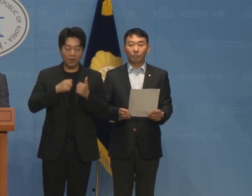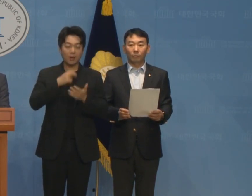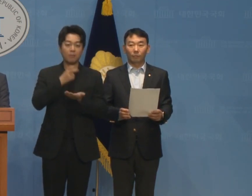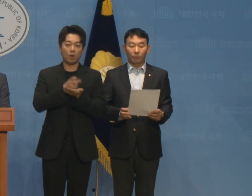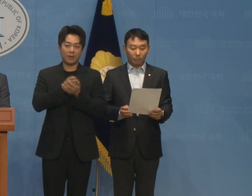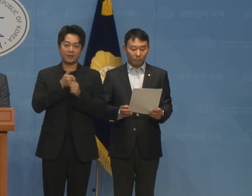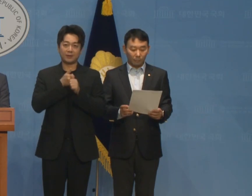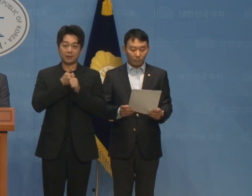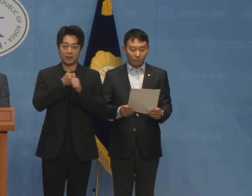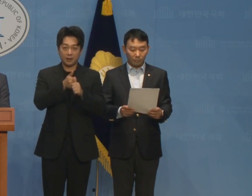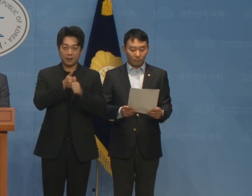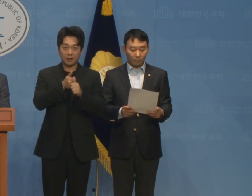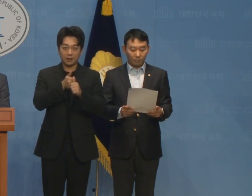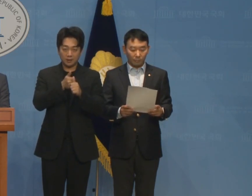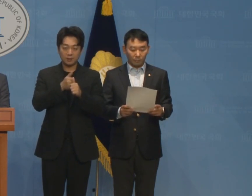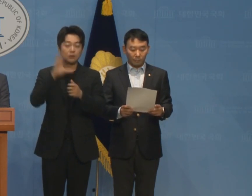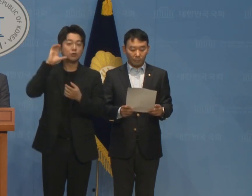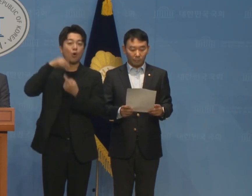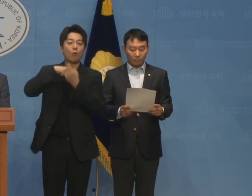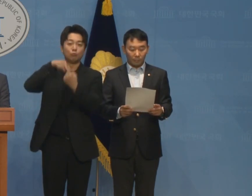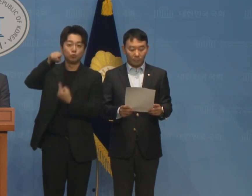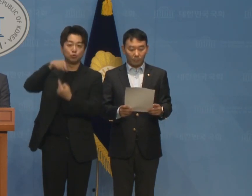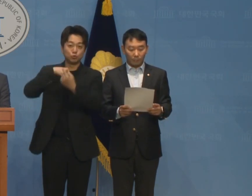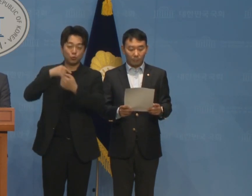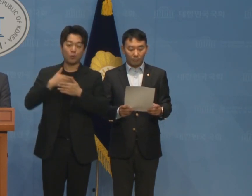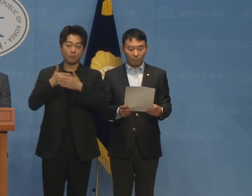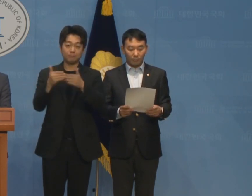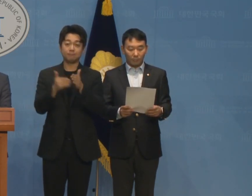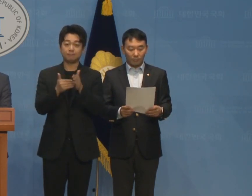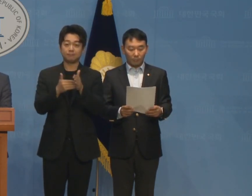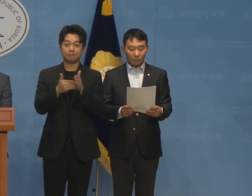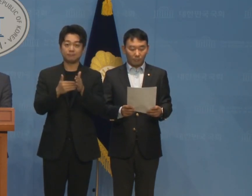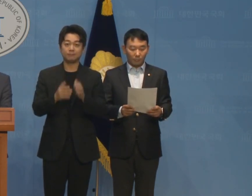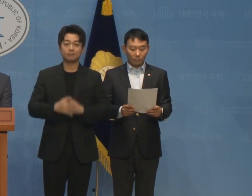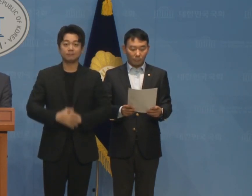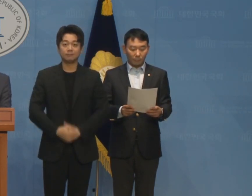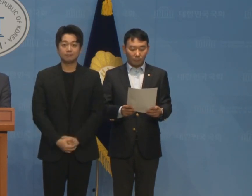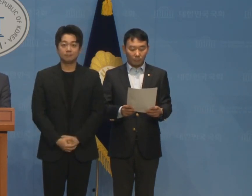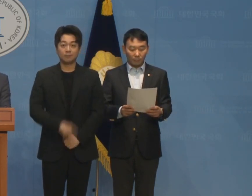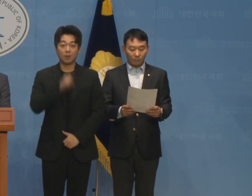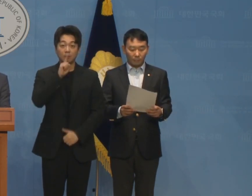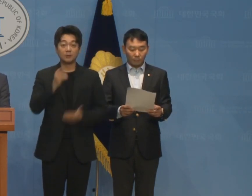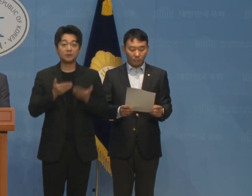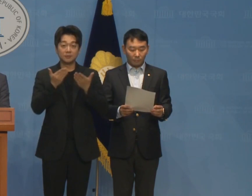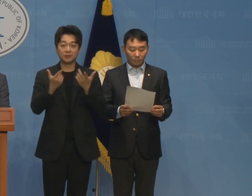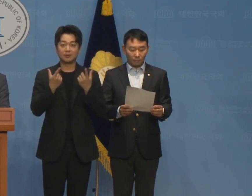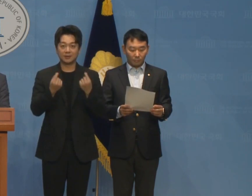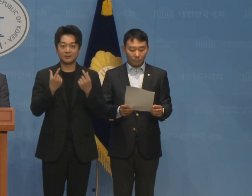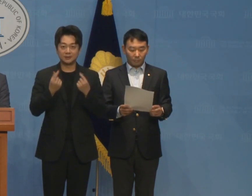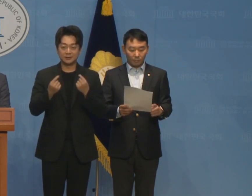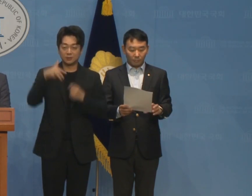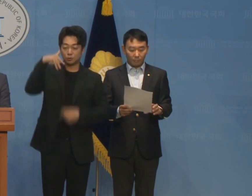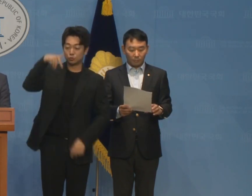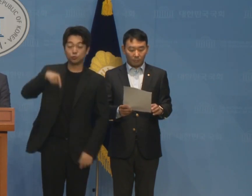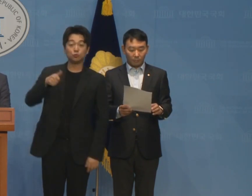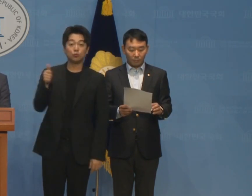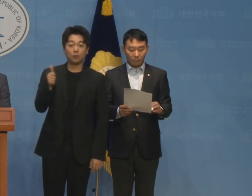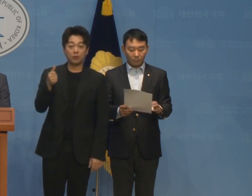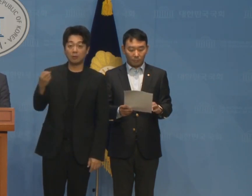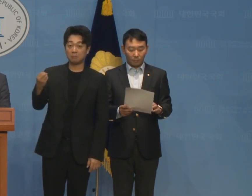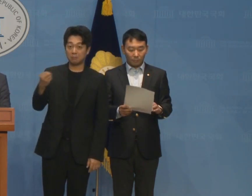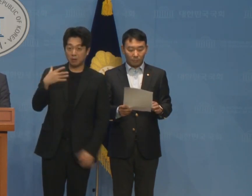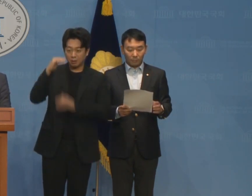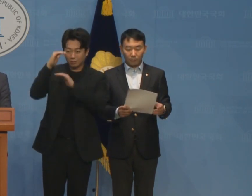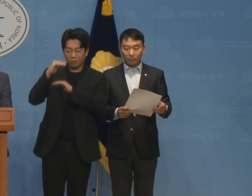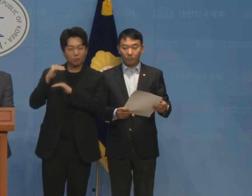따른 국민청원 절차로 진행되는 것입니다. 아래에서 말씀드린 바와 같이 추경호 대표의 주장은 전혀